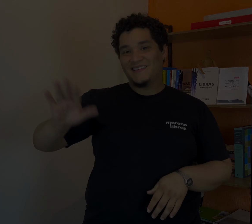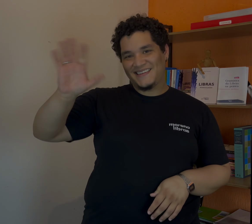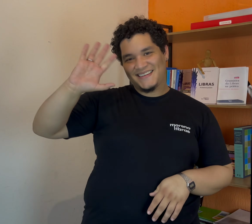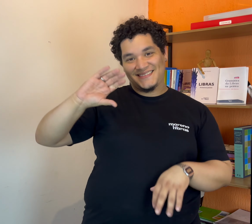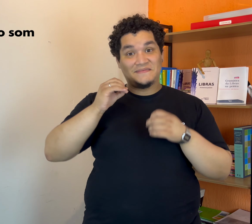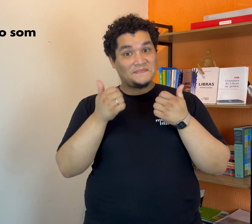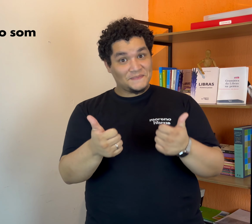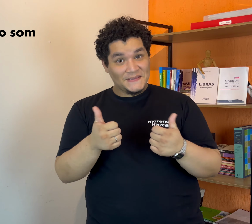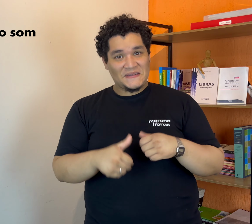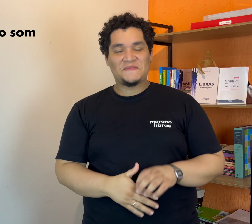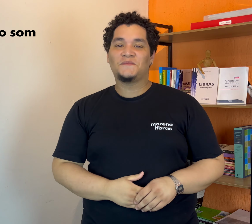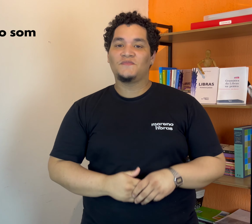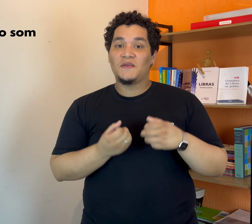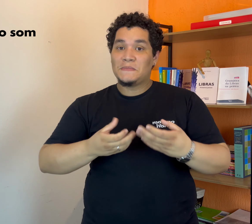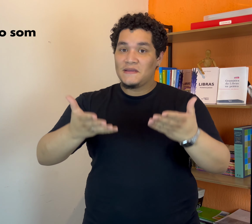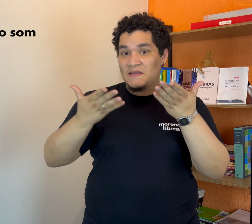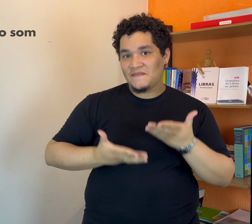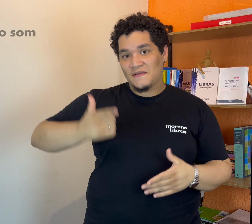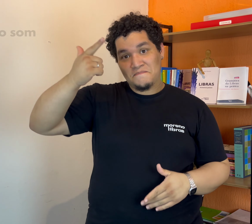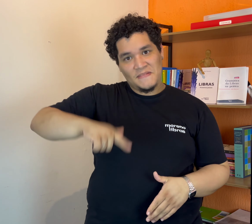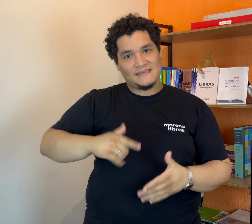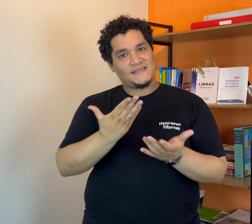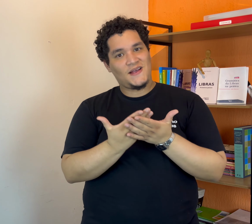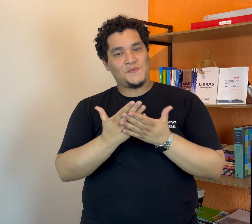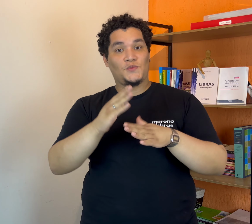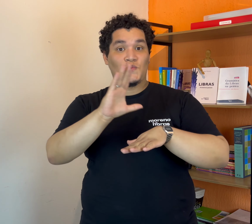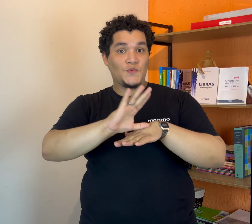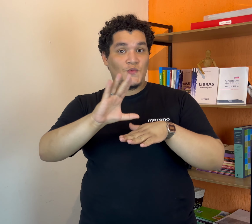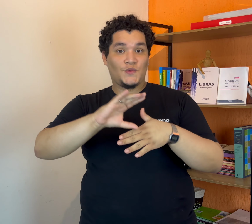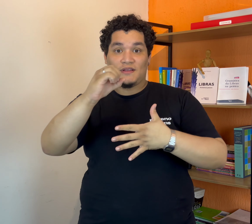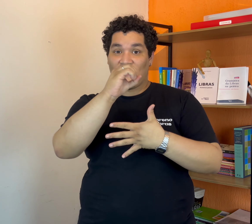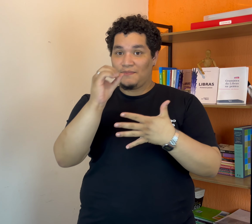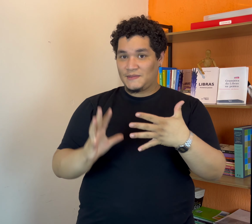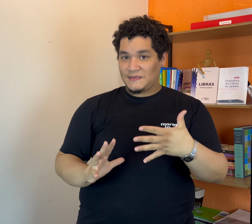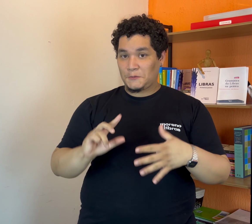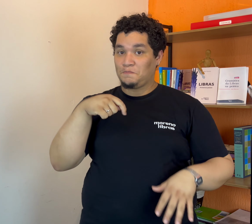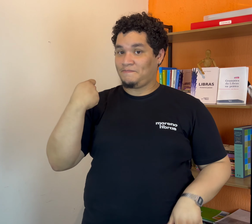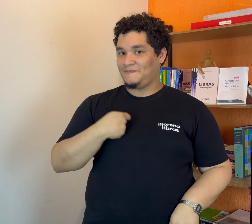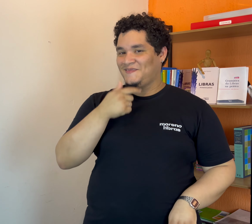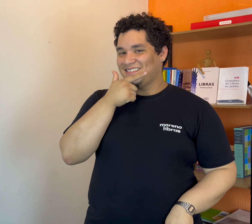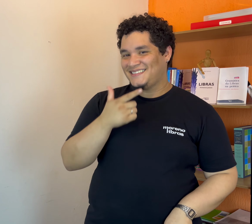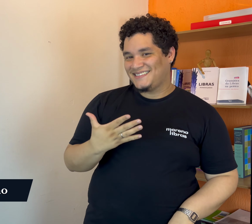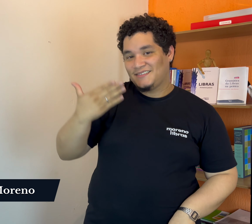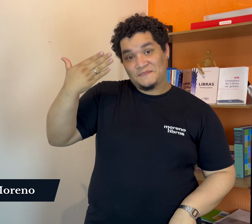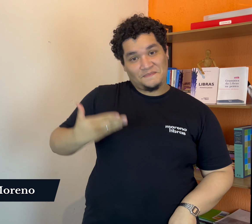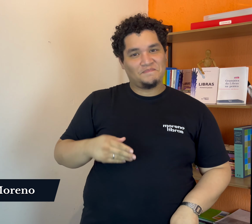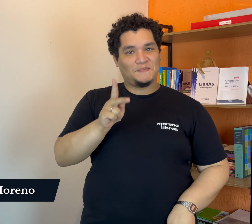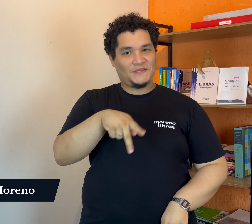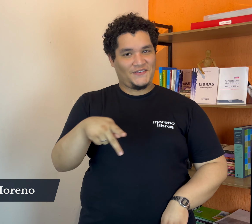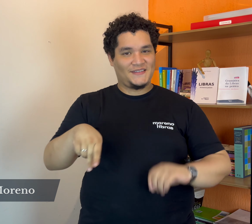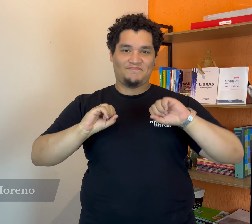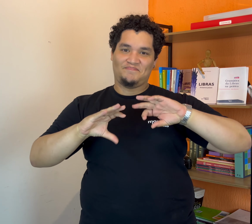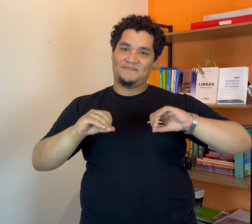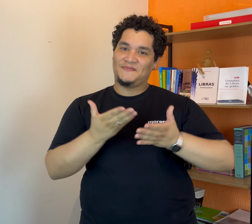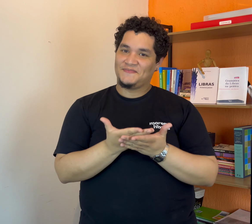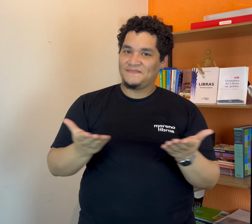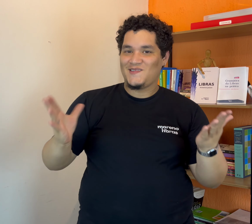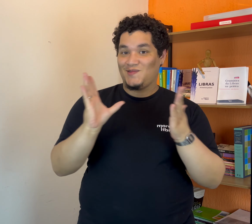Olá pessoal, tudo bem? Sejam todos bem-vindos a mais uma aula do curso de capacitação Libras do Zero. Eu sou o professor João Moreno, sou responsável